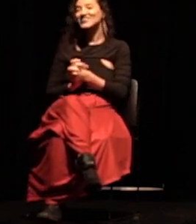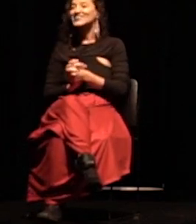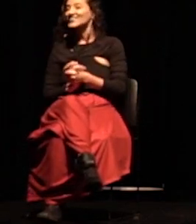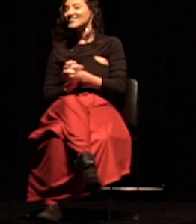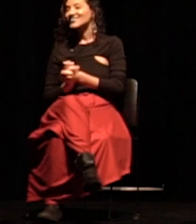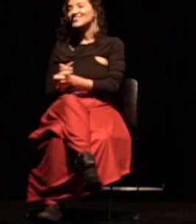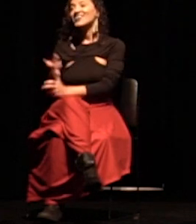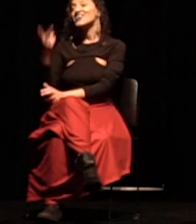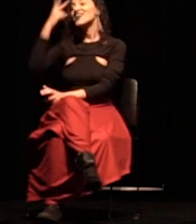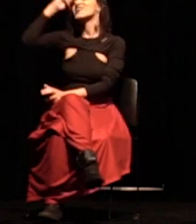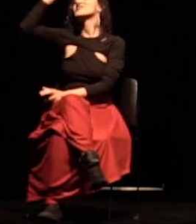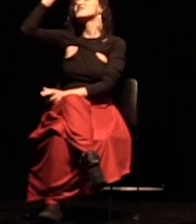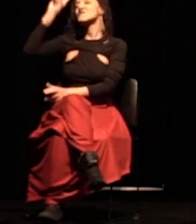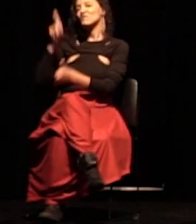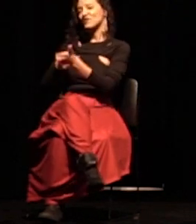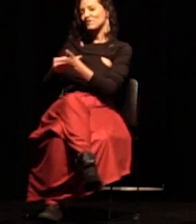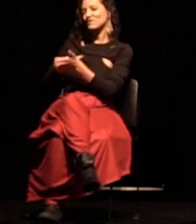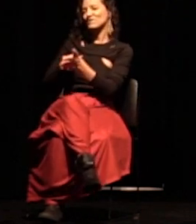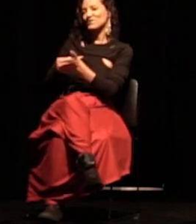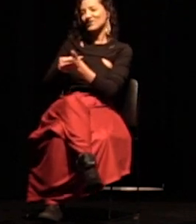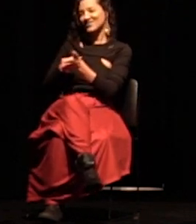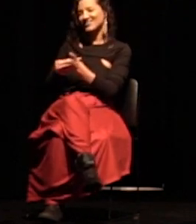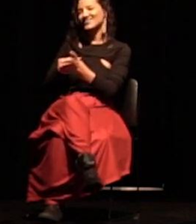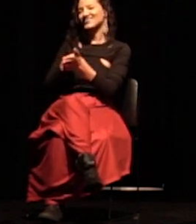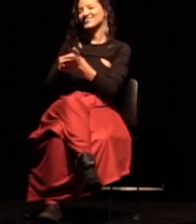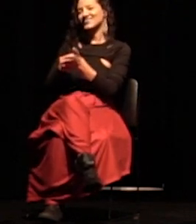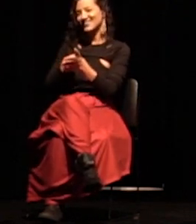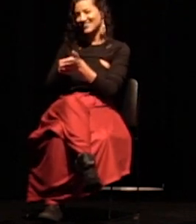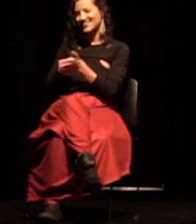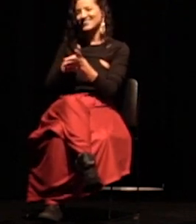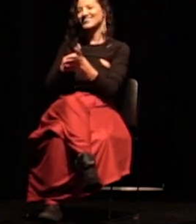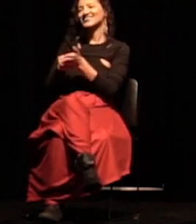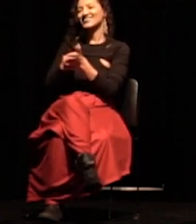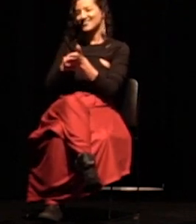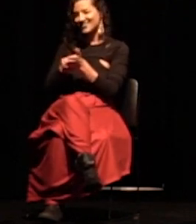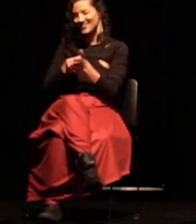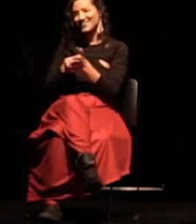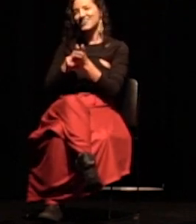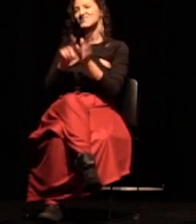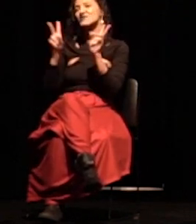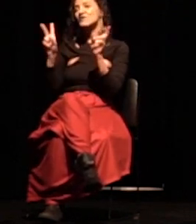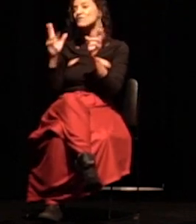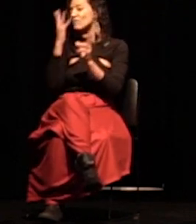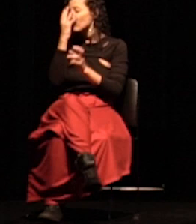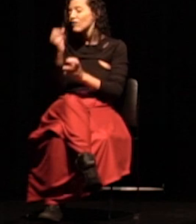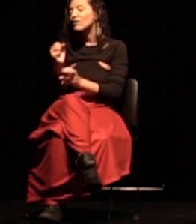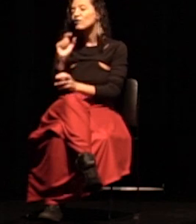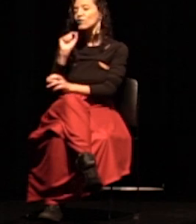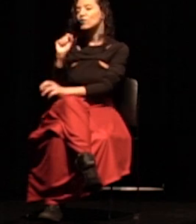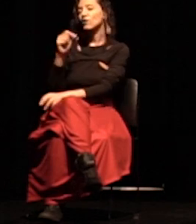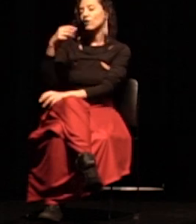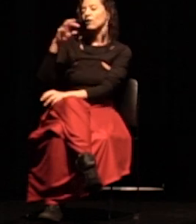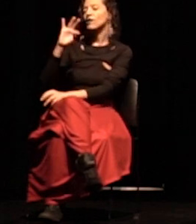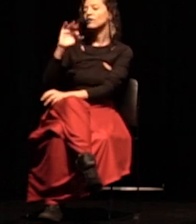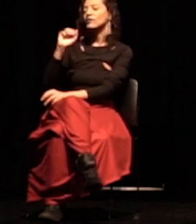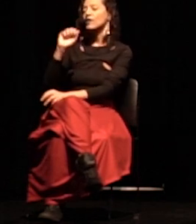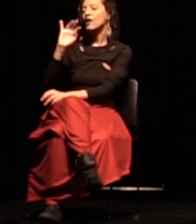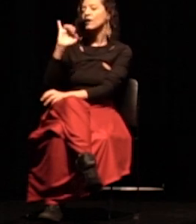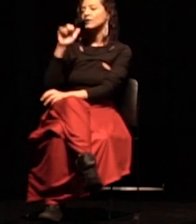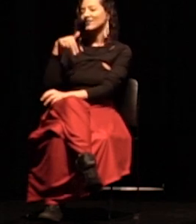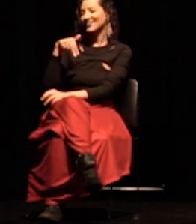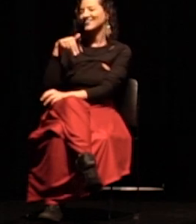nos lembrarmos da sua pesquisa e do seu apreço específico pelo Tatlin. E no Tatlin, as